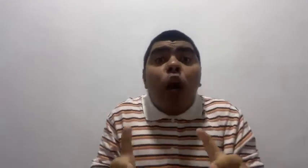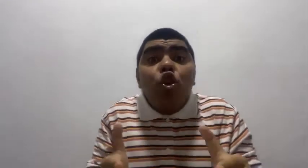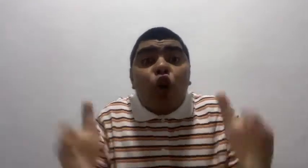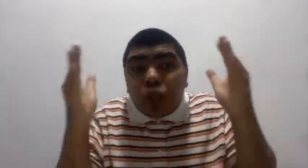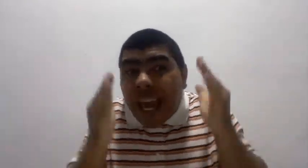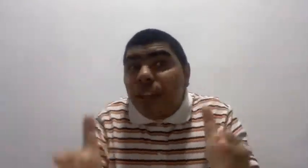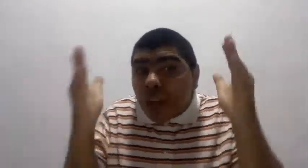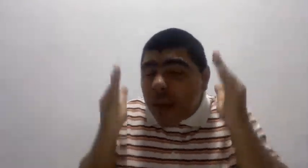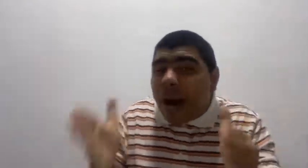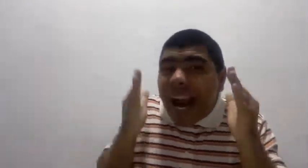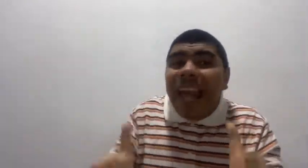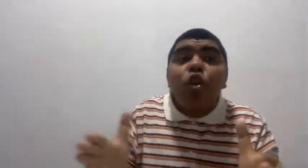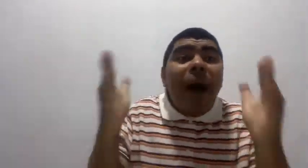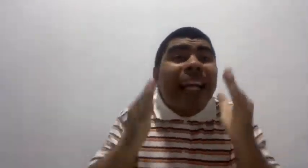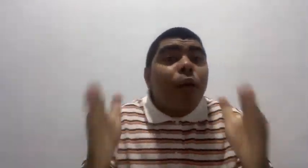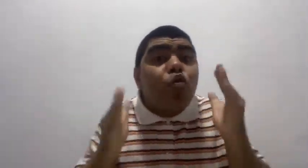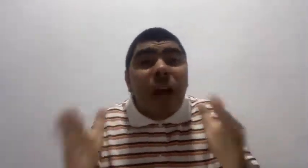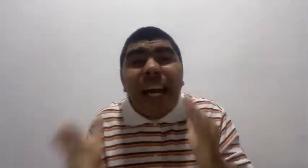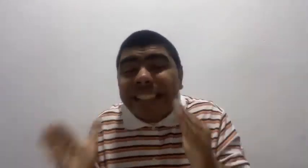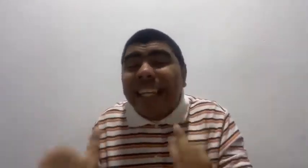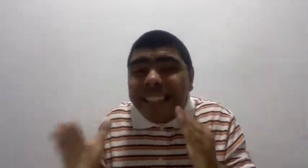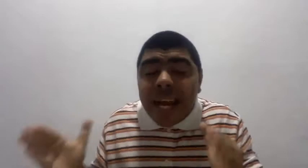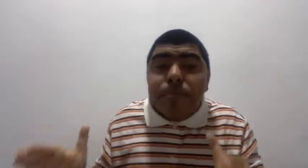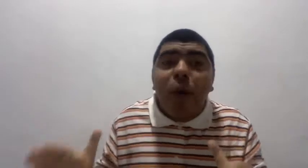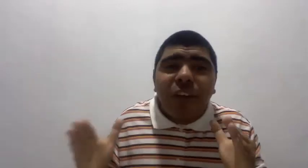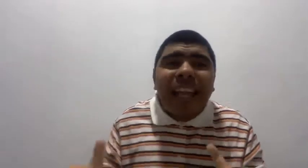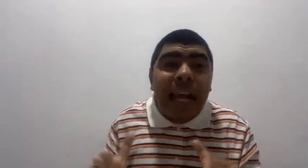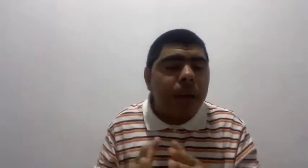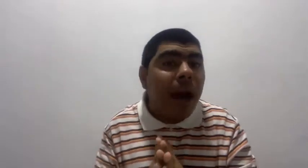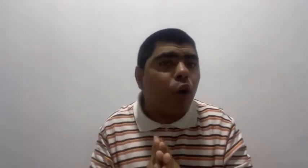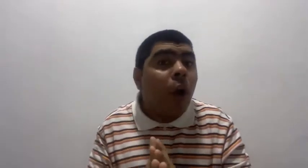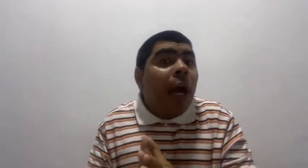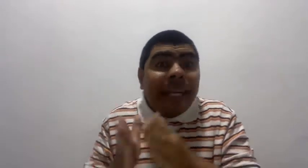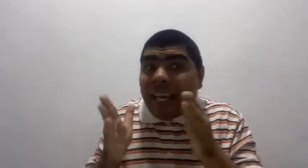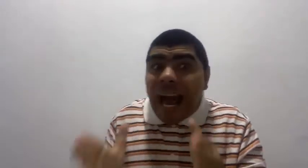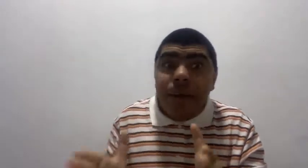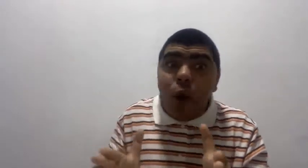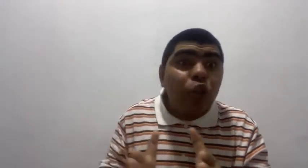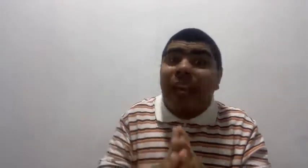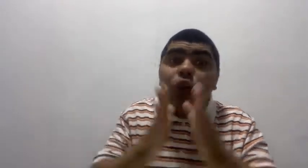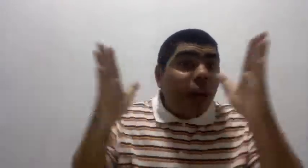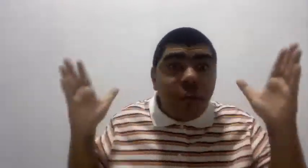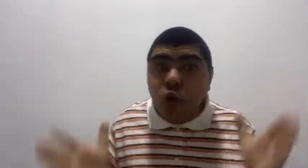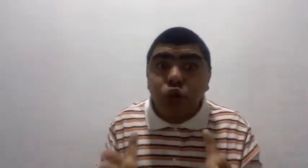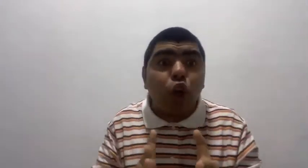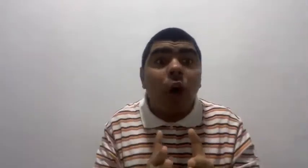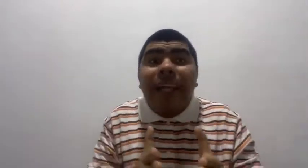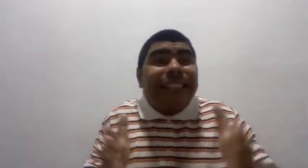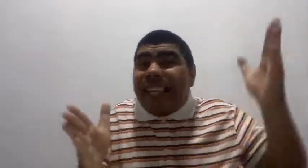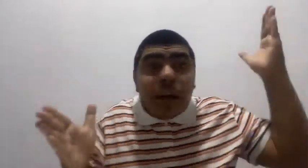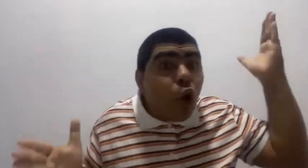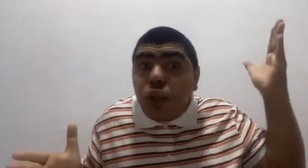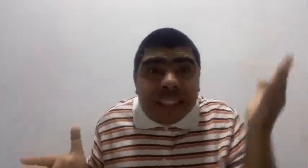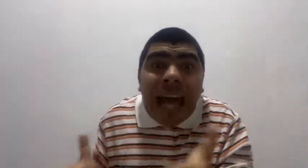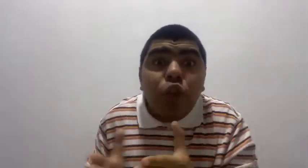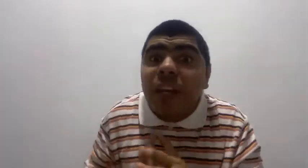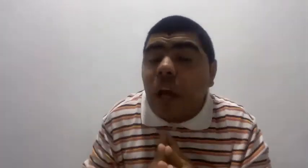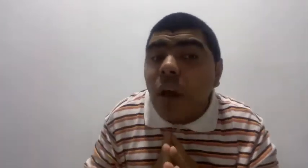lo serio del evangelio, más que nunca en este tiempo final, hermano. Que el árbol que no dé frutos será cortado y echado al